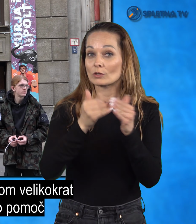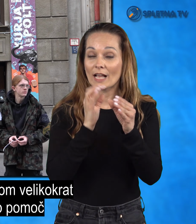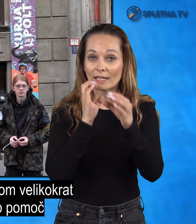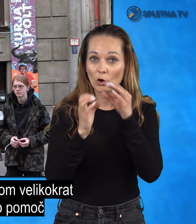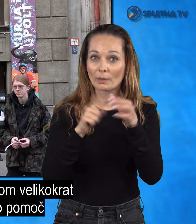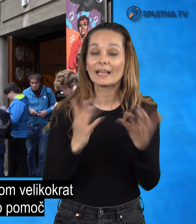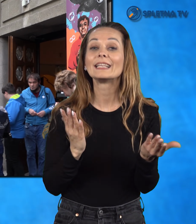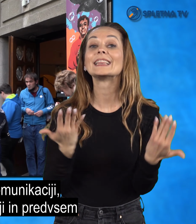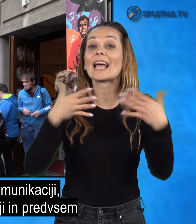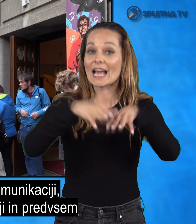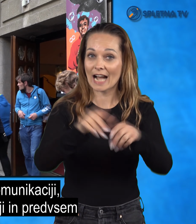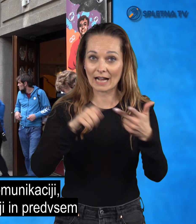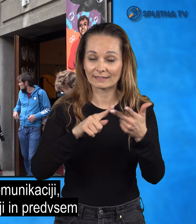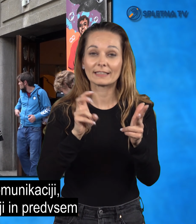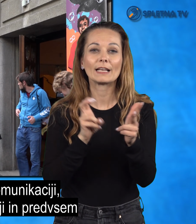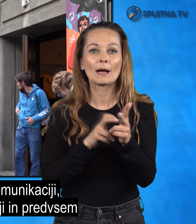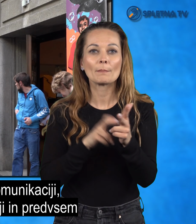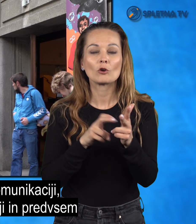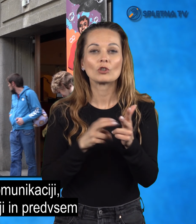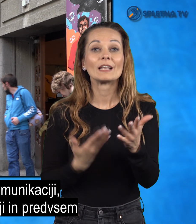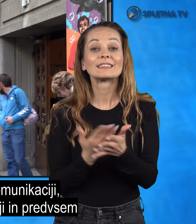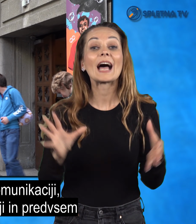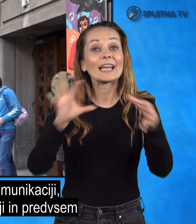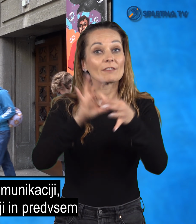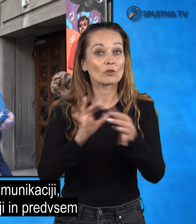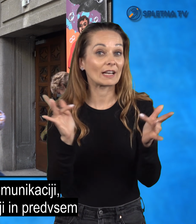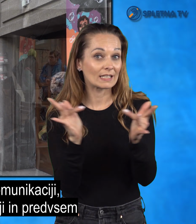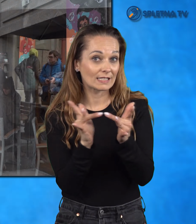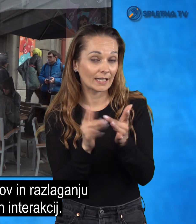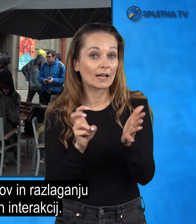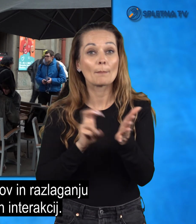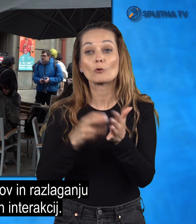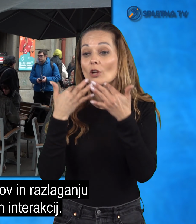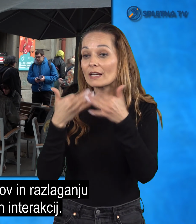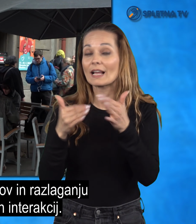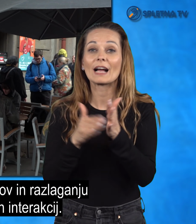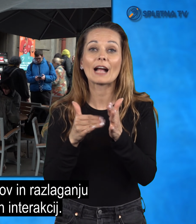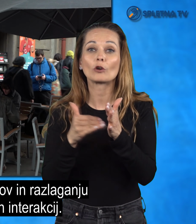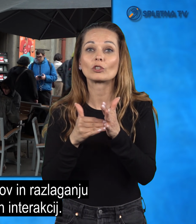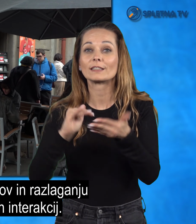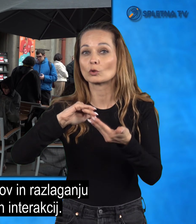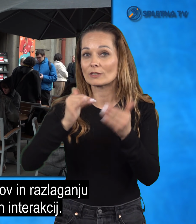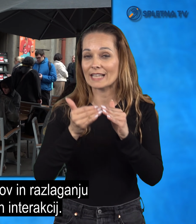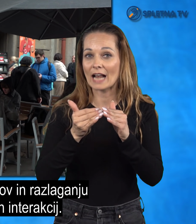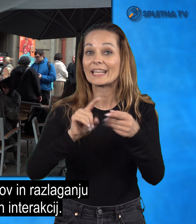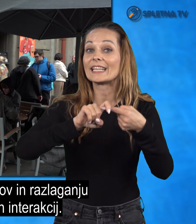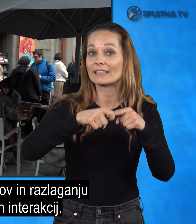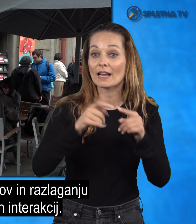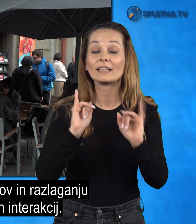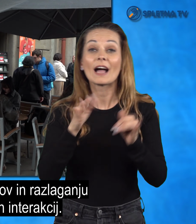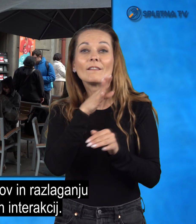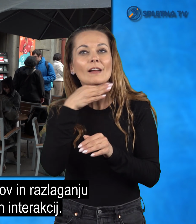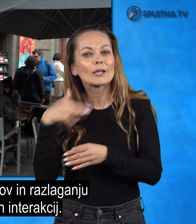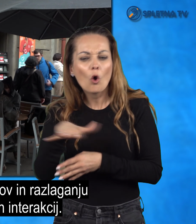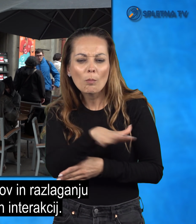potrebujejo pomoč pri socialni komunikaciji, socialni interakciji in pa predvsem v nevezovanju stikov in razlaganju